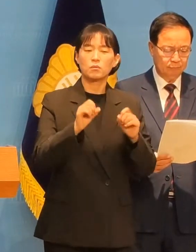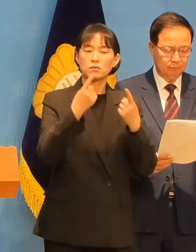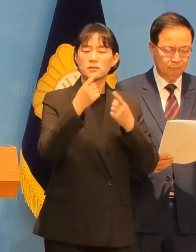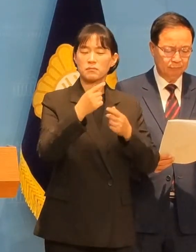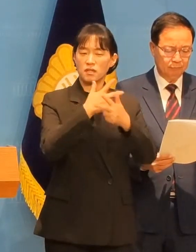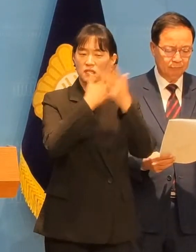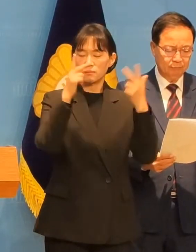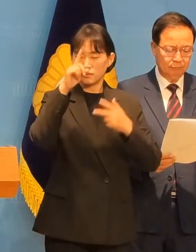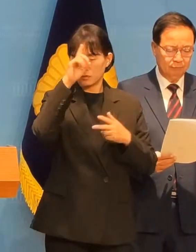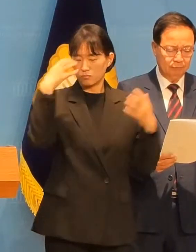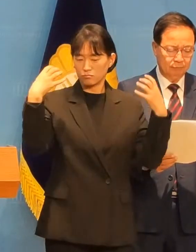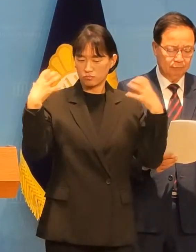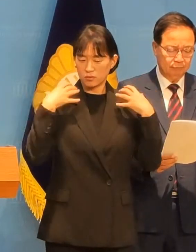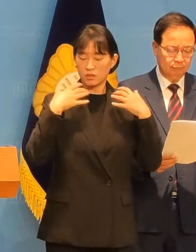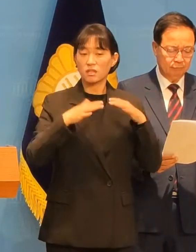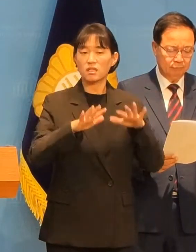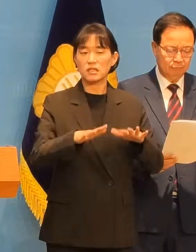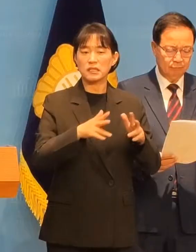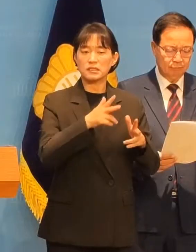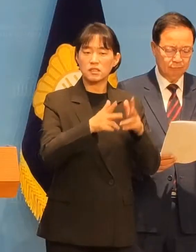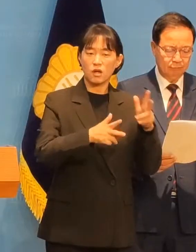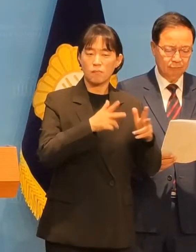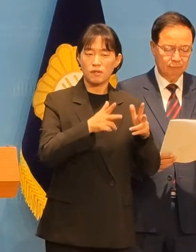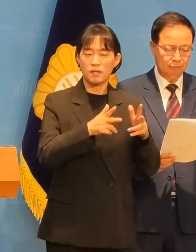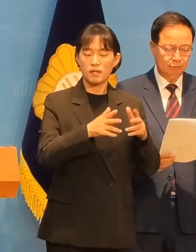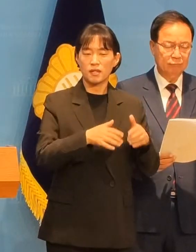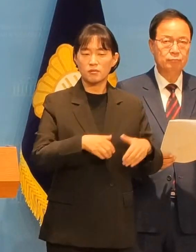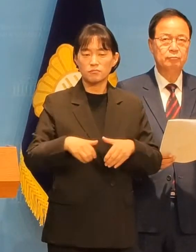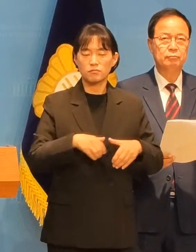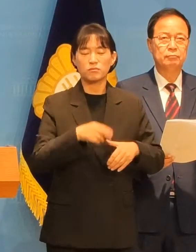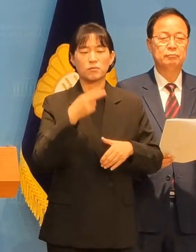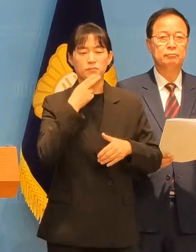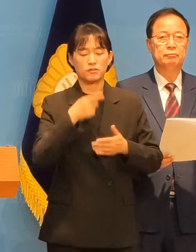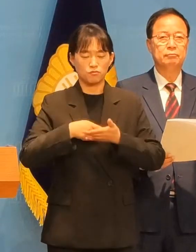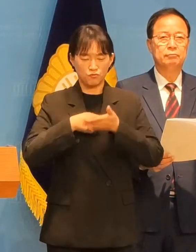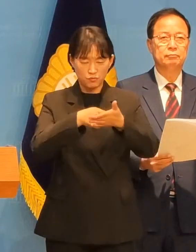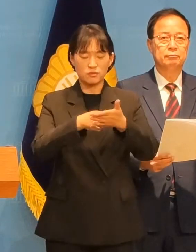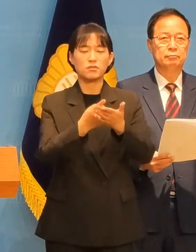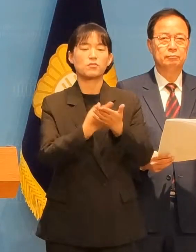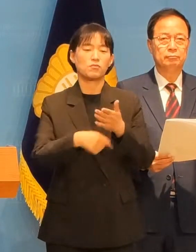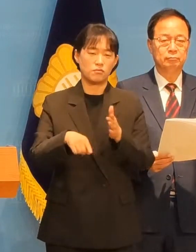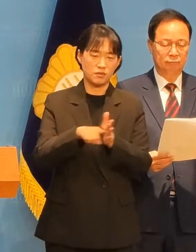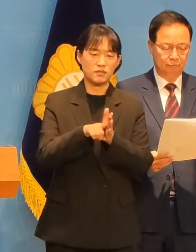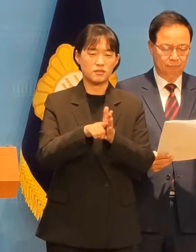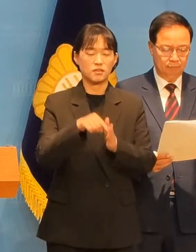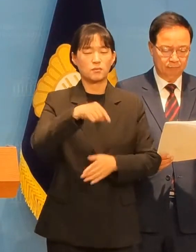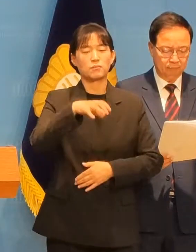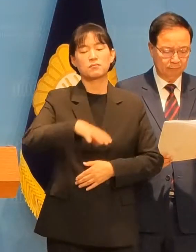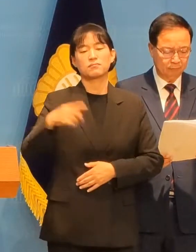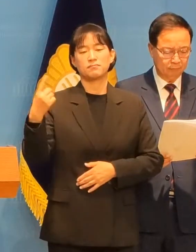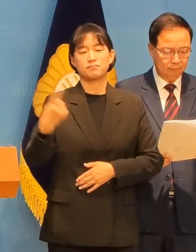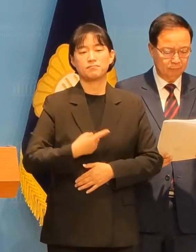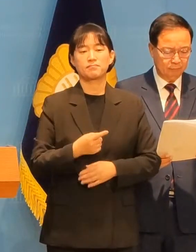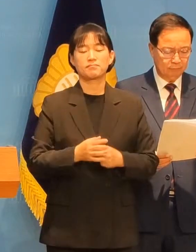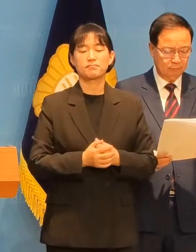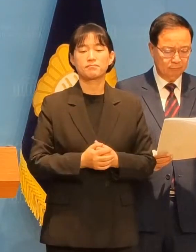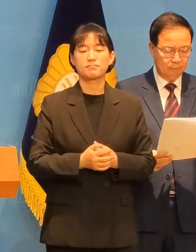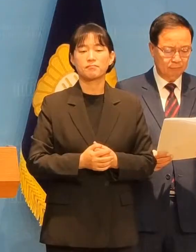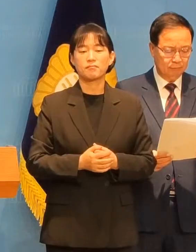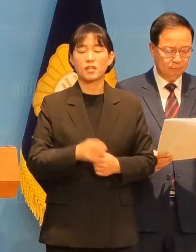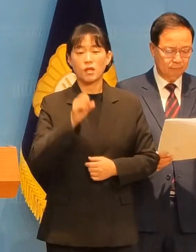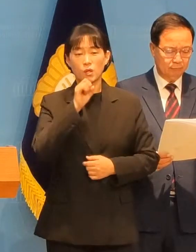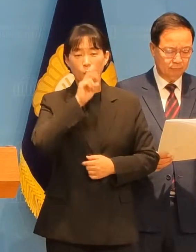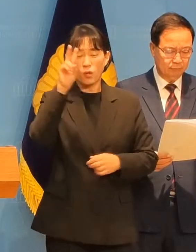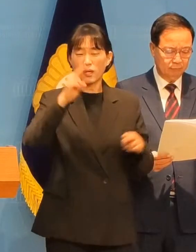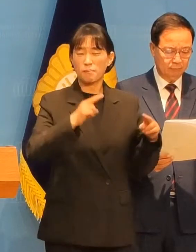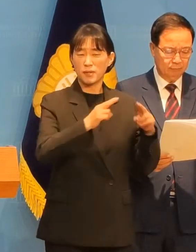정부에게 이 사업의 흔들림 없는 추진을 촉구하고자 이 자리에 섰습니다. 용인